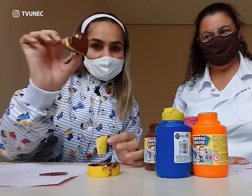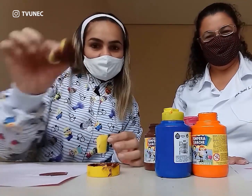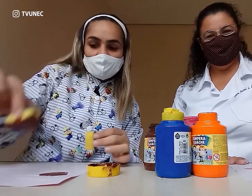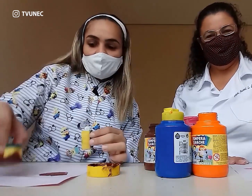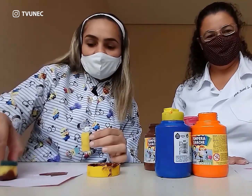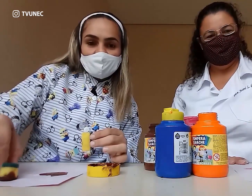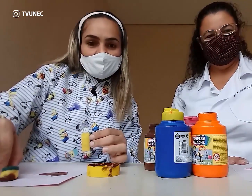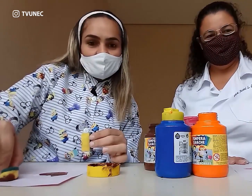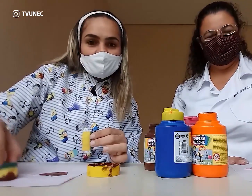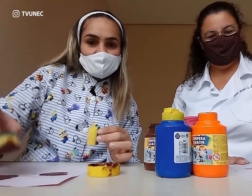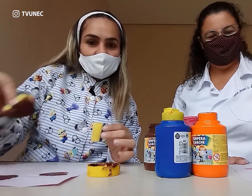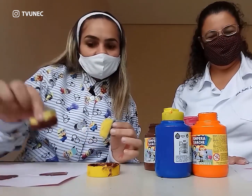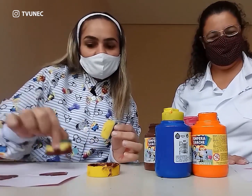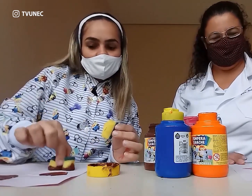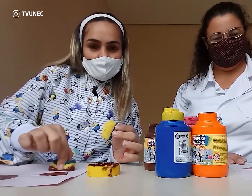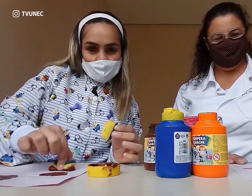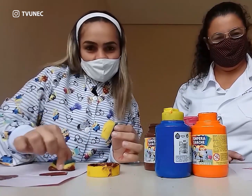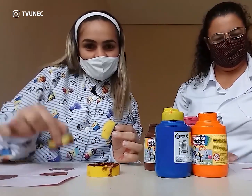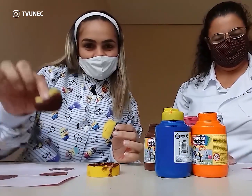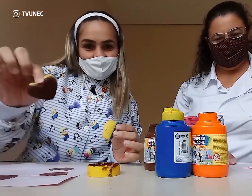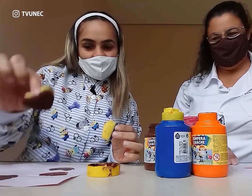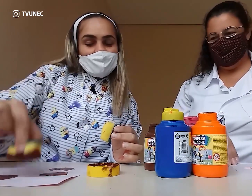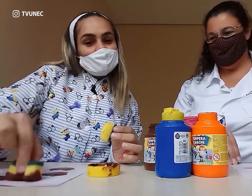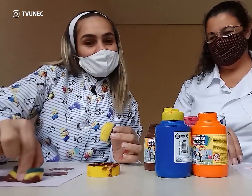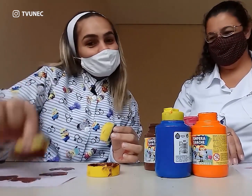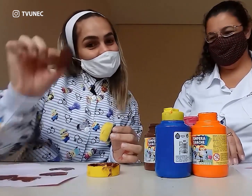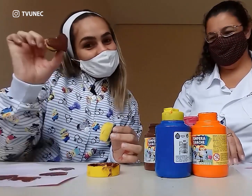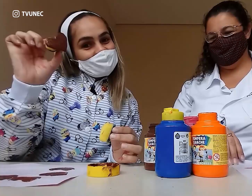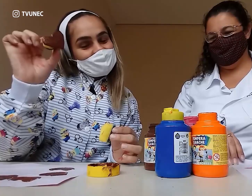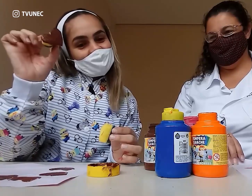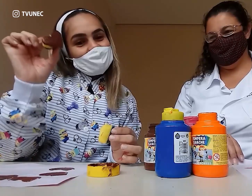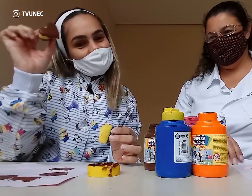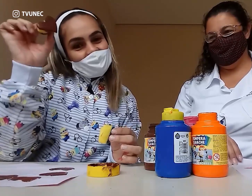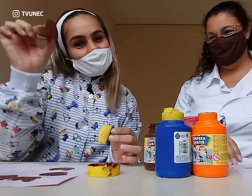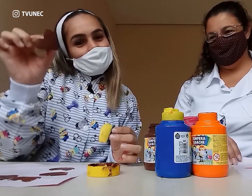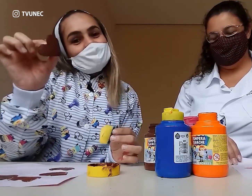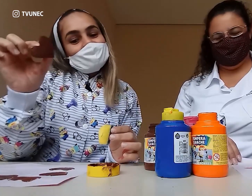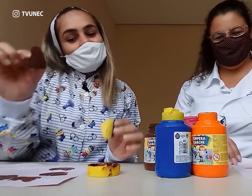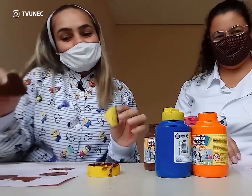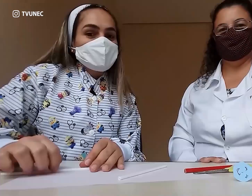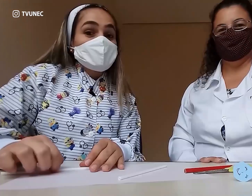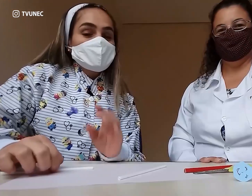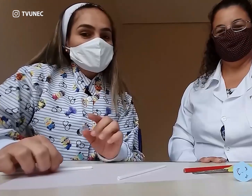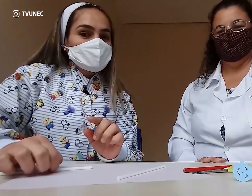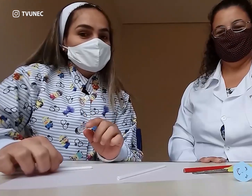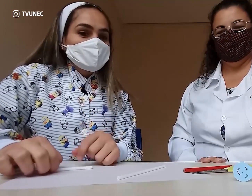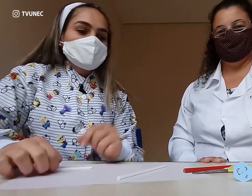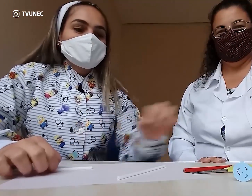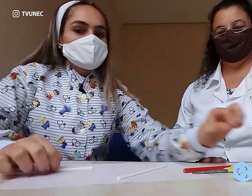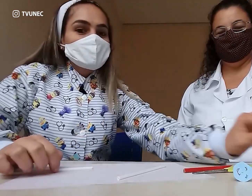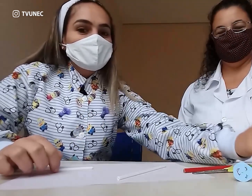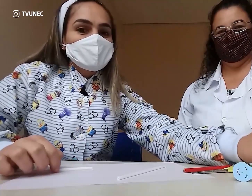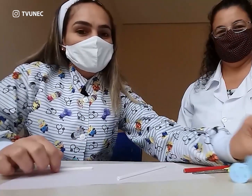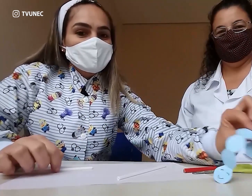tinta e fazer os desenhos, usando bastante criatividade e imaginação. Nossa próxima